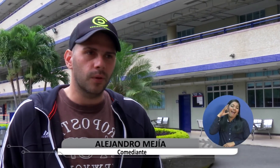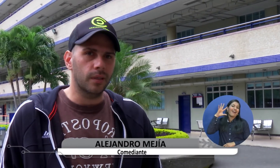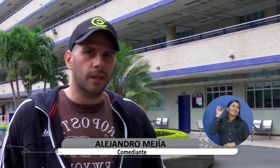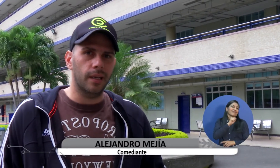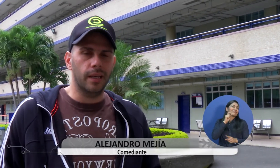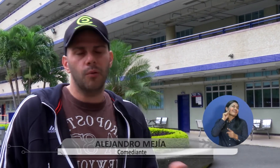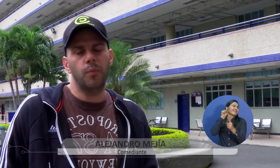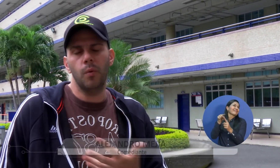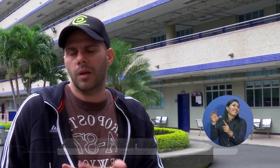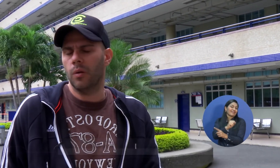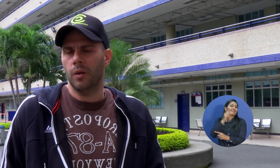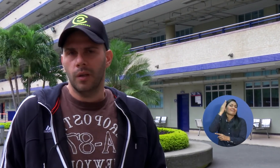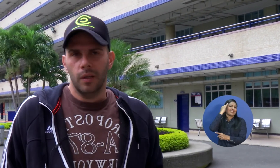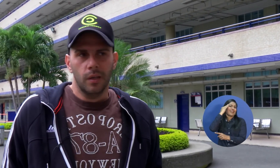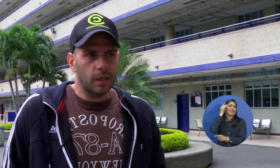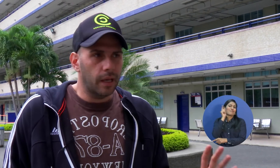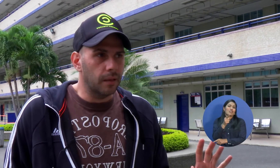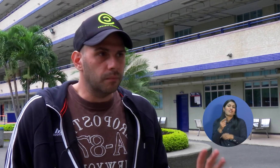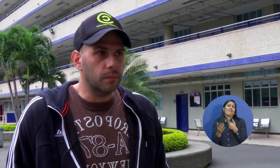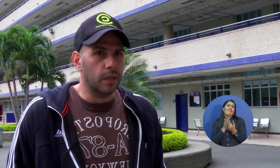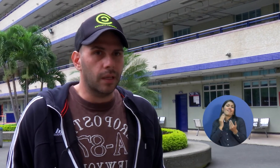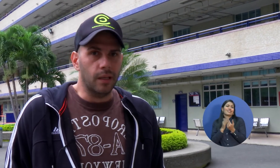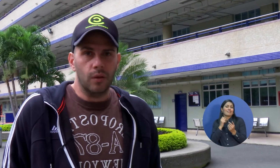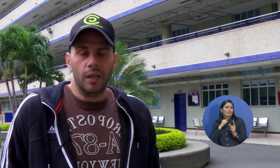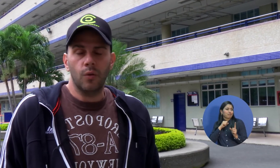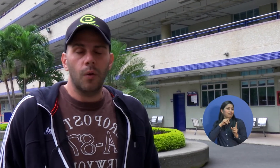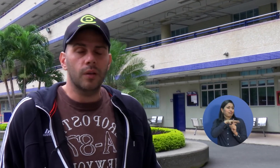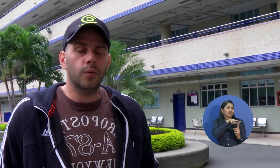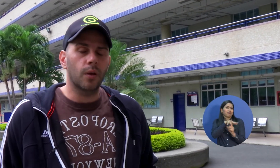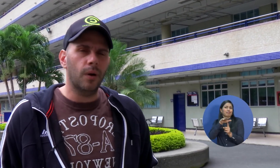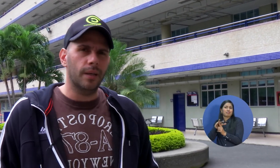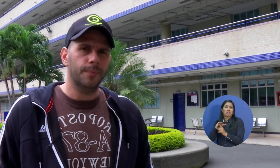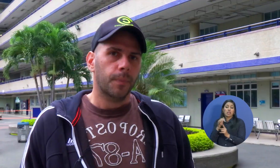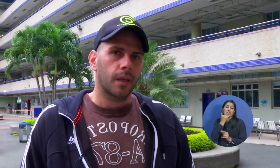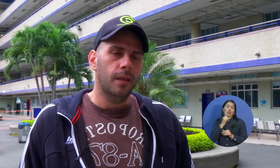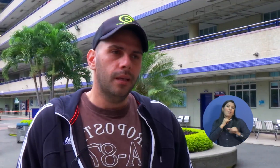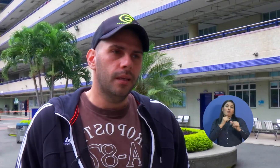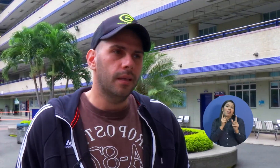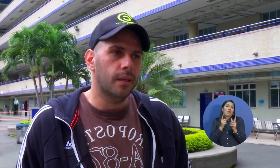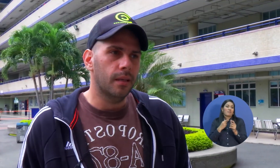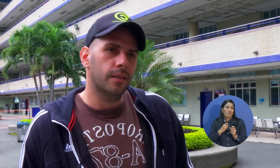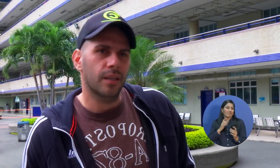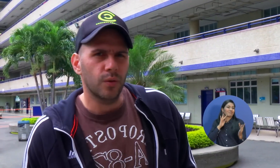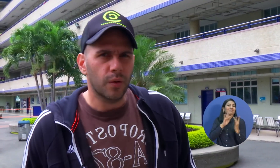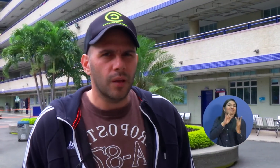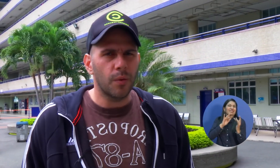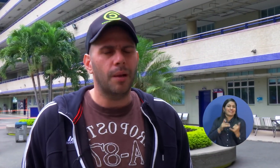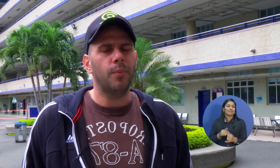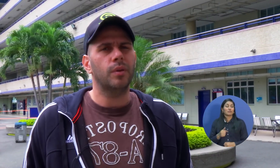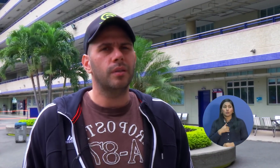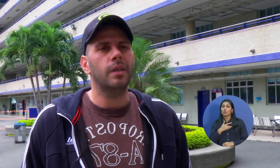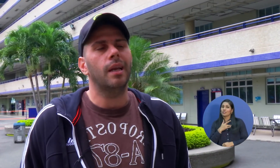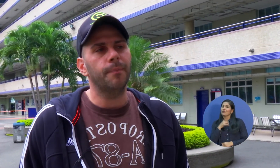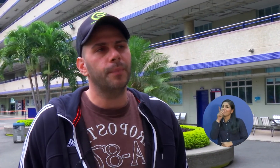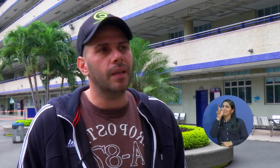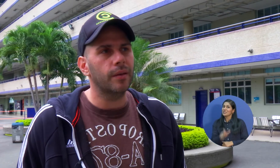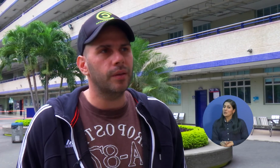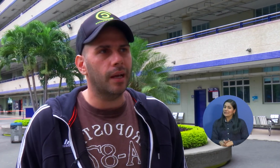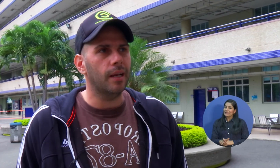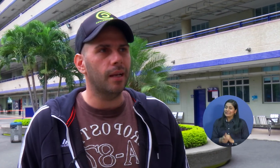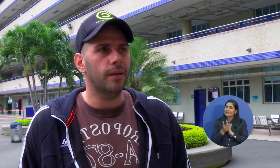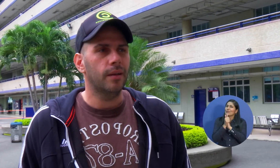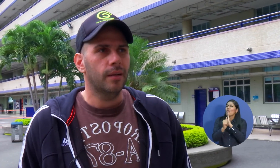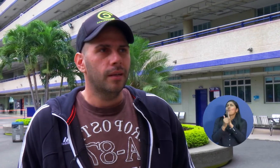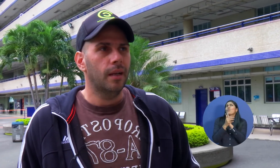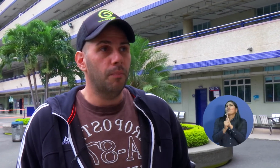y eso hace que le llegue a un público que no habla su lenguaje. Y siento yo que hay un gran potencial en que